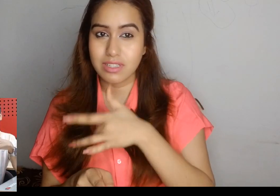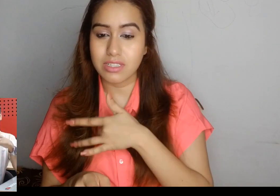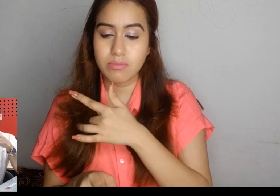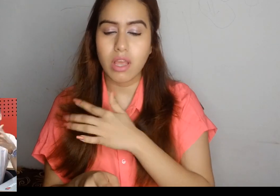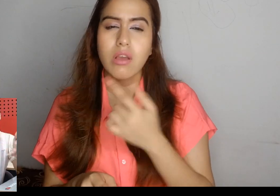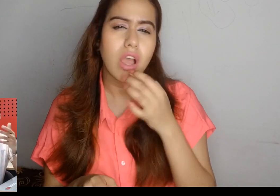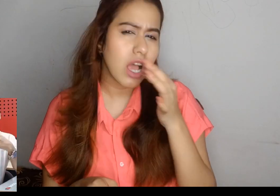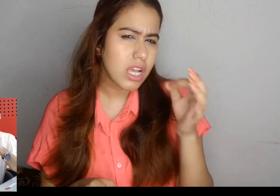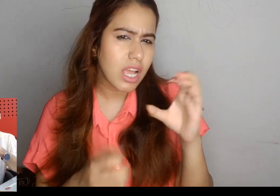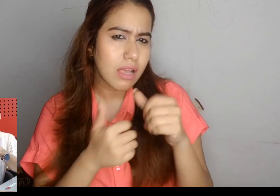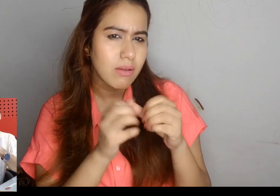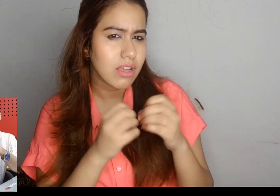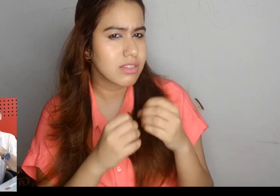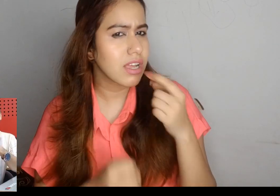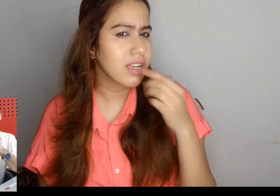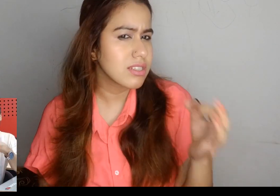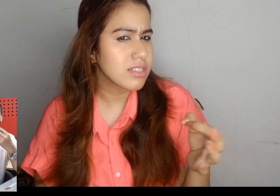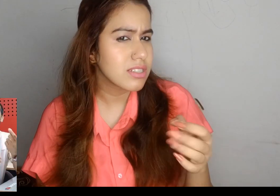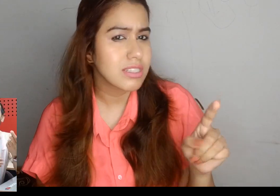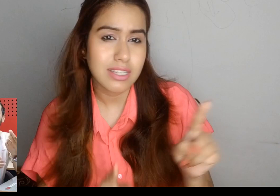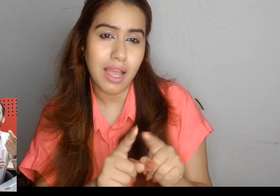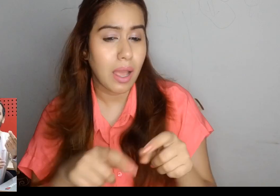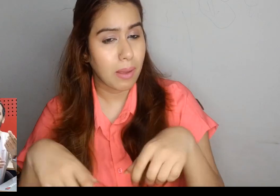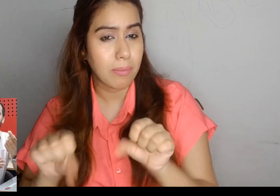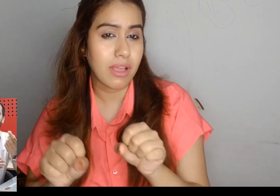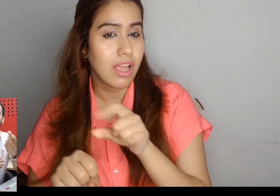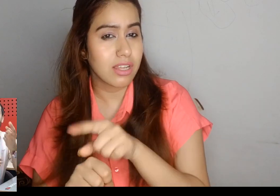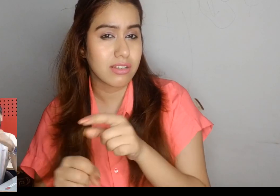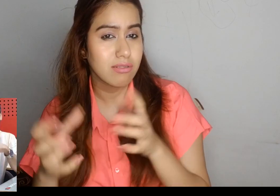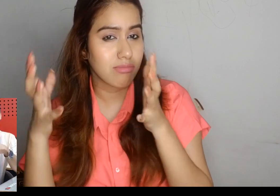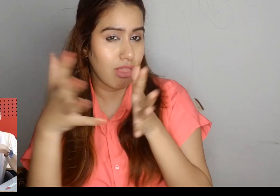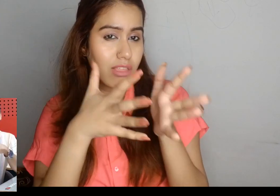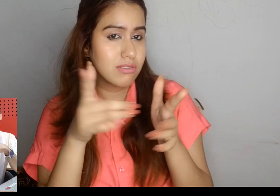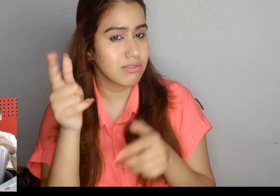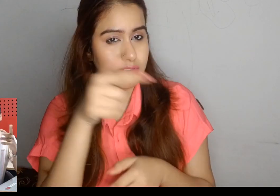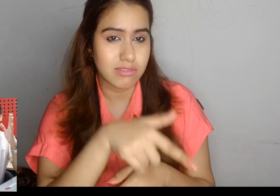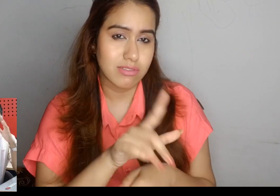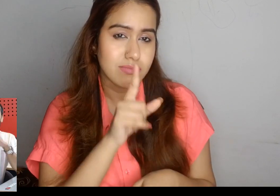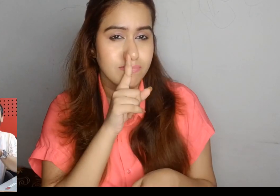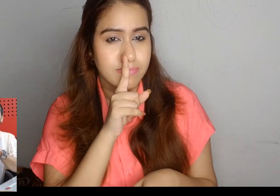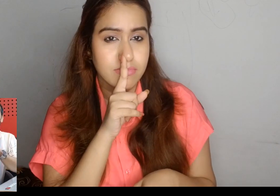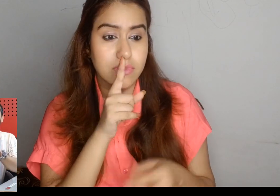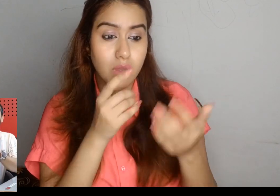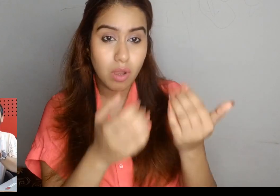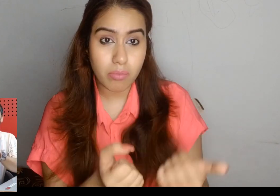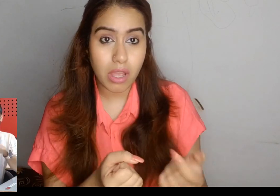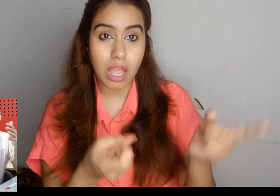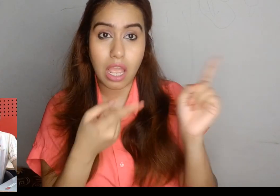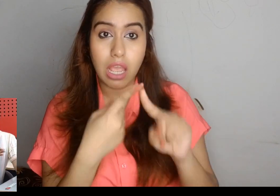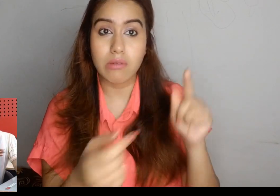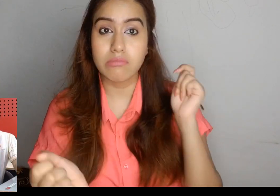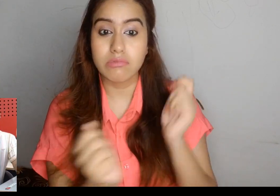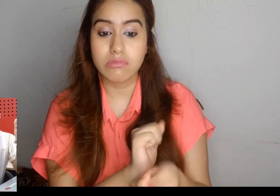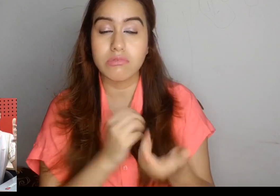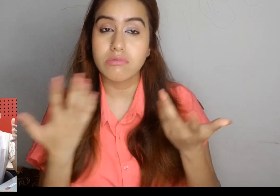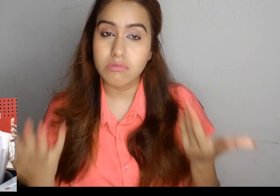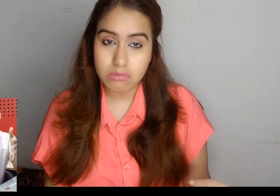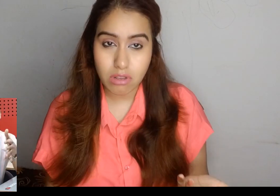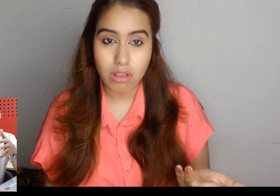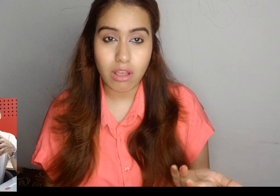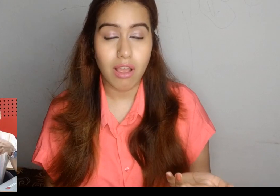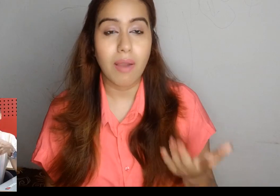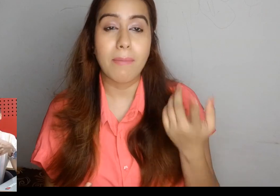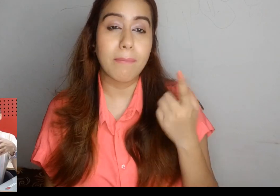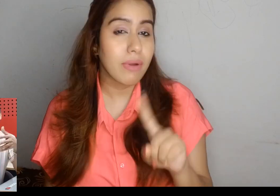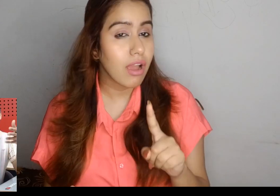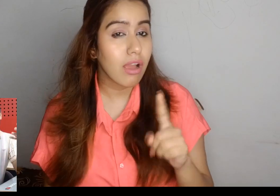गुस्से में रहते थे, उन्होंने कहा कैब वाले से कि भाई साहब एक बात बताओ, पहले बाइक वाला आया, आपने कुछ नहीं कहा, कोई बात नहीं, अब की बार तो